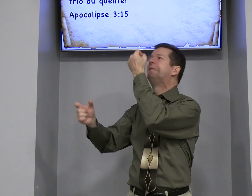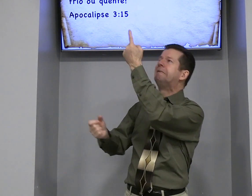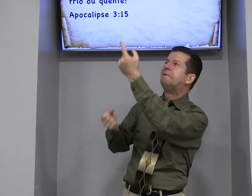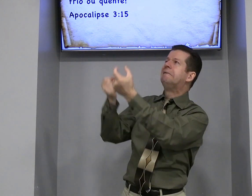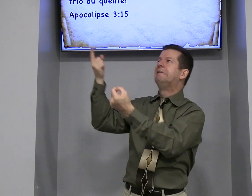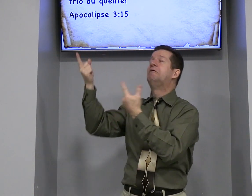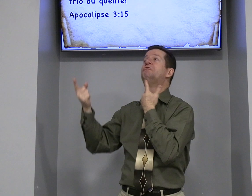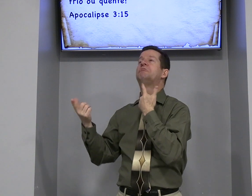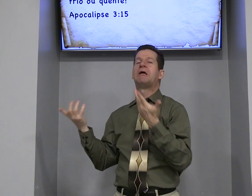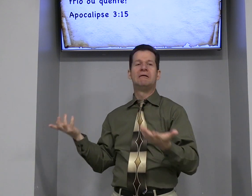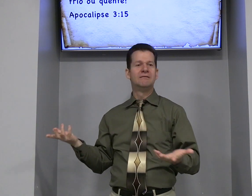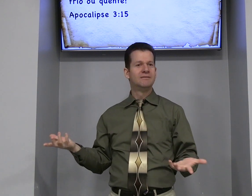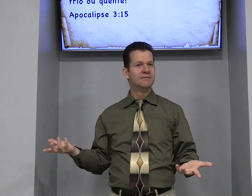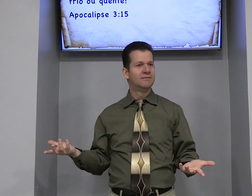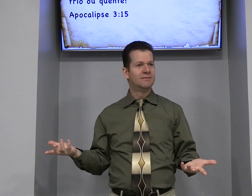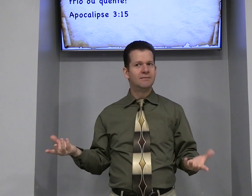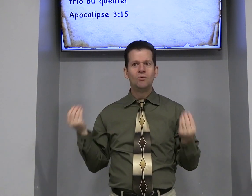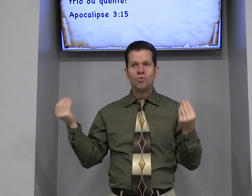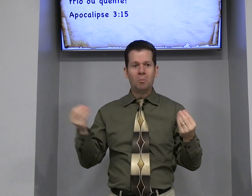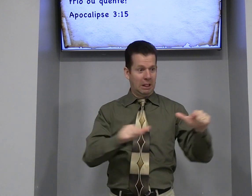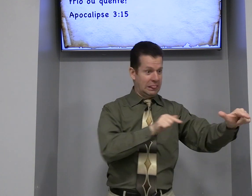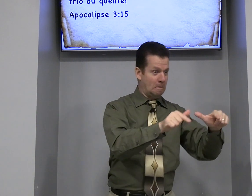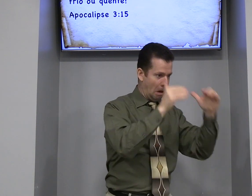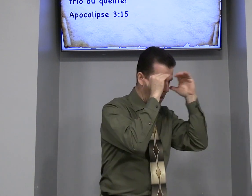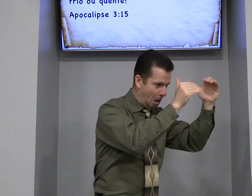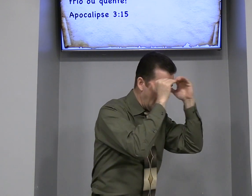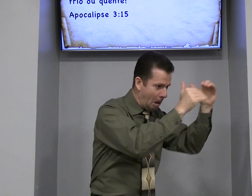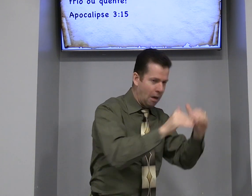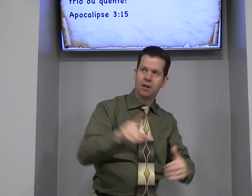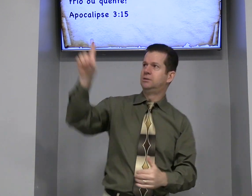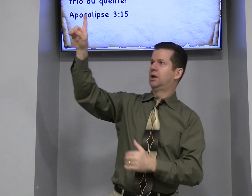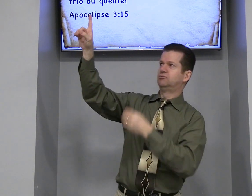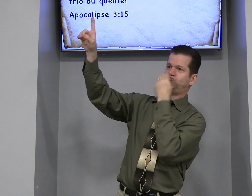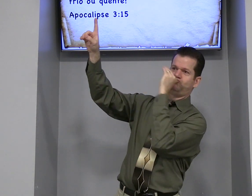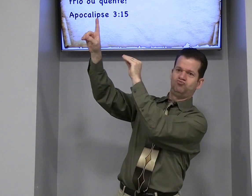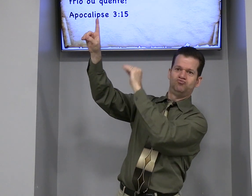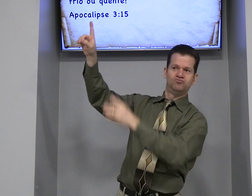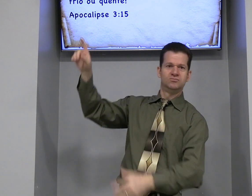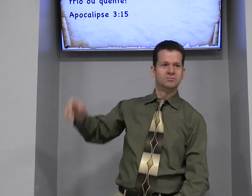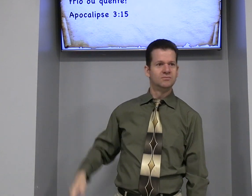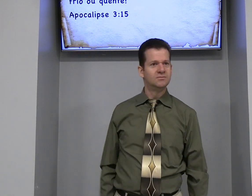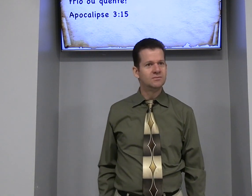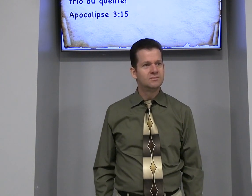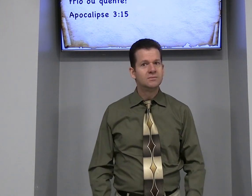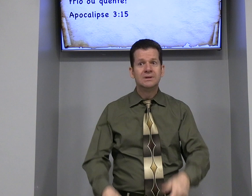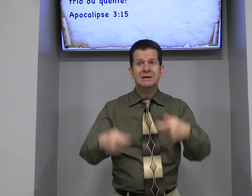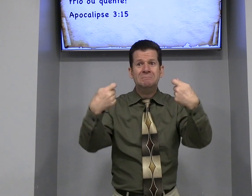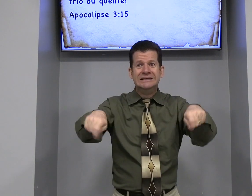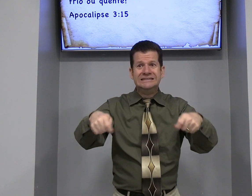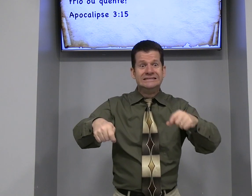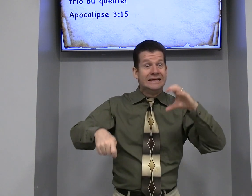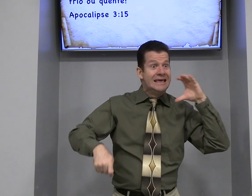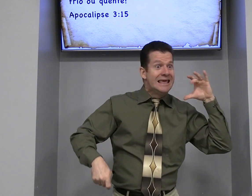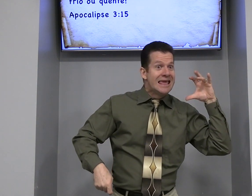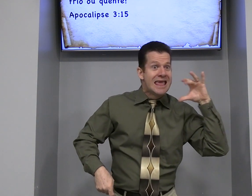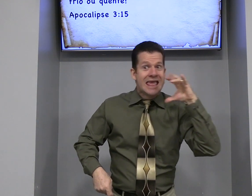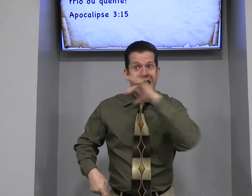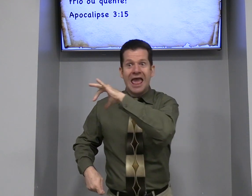igreja. Ah, Deus, desculpa, hoje não estou com vontade de ir. Ah, trabalho você vai todos os dias. Mas por que